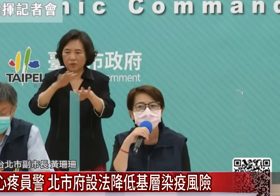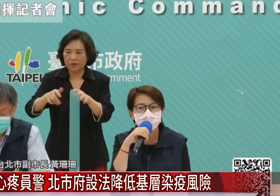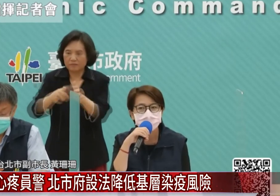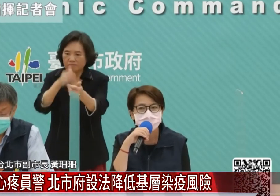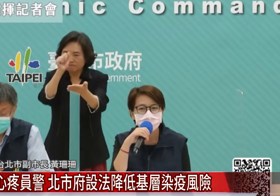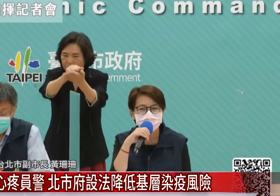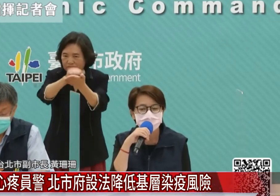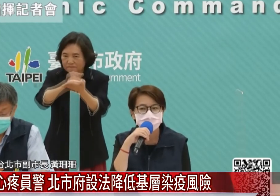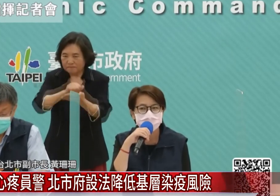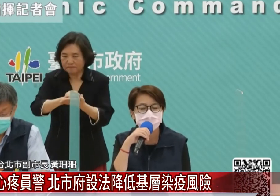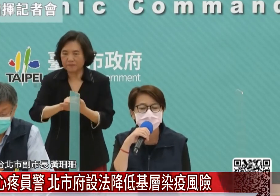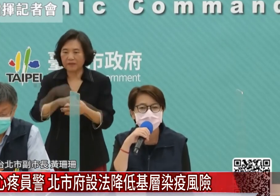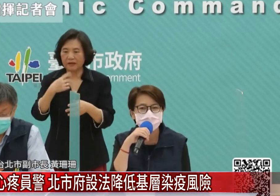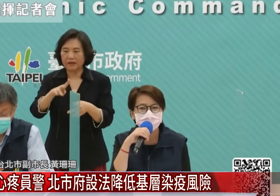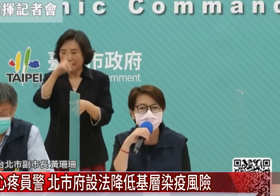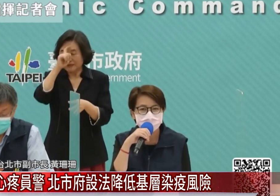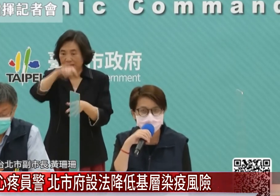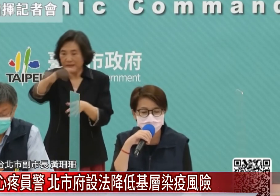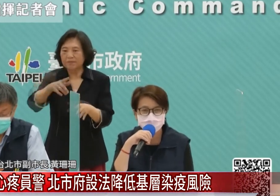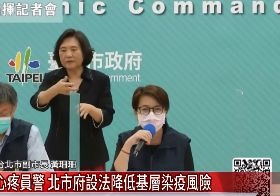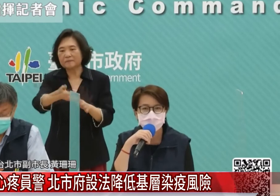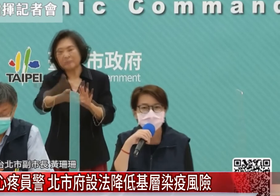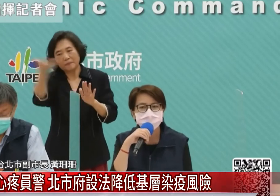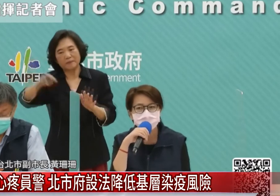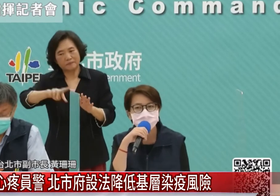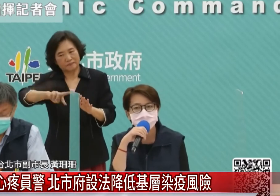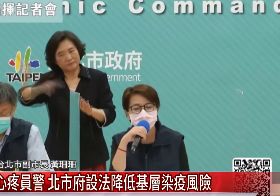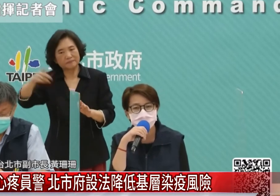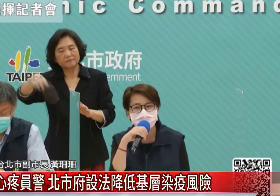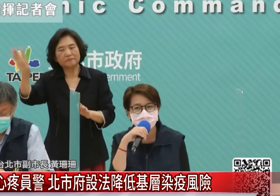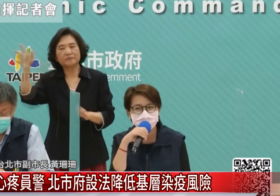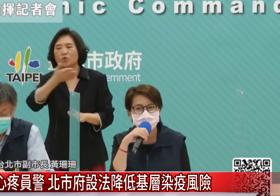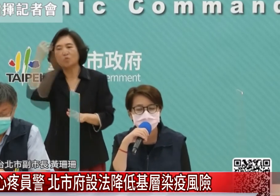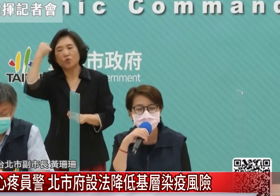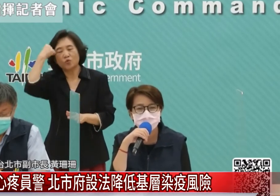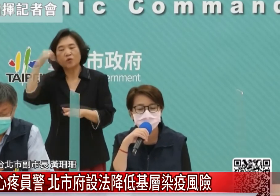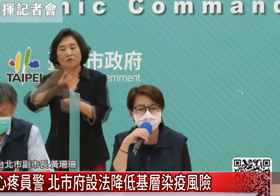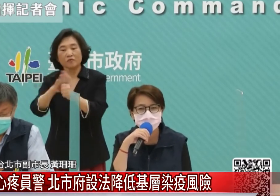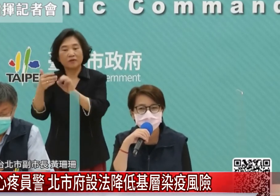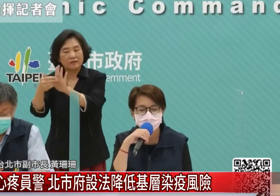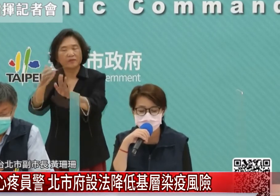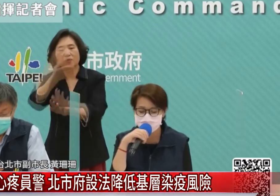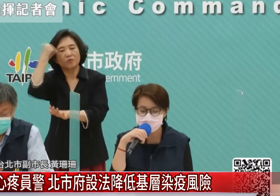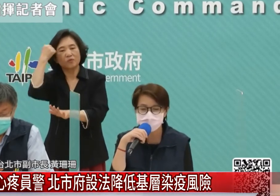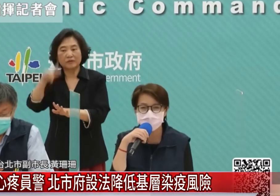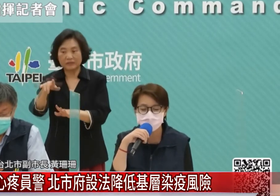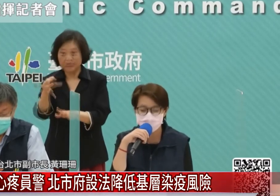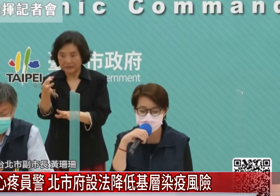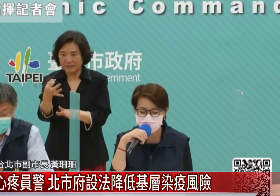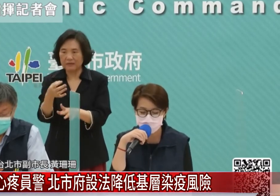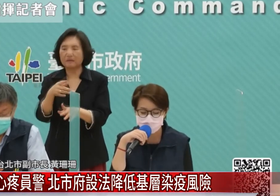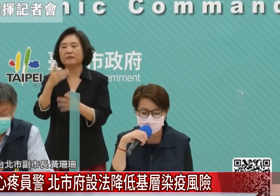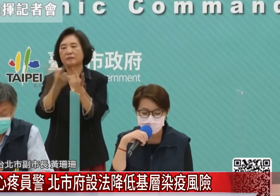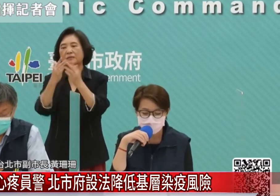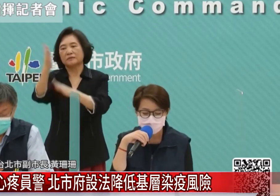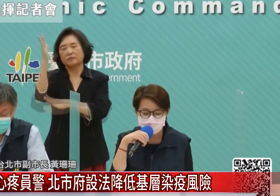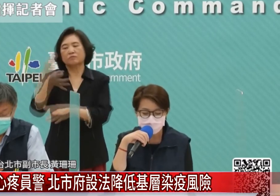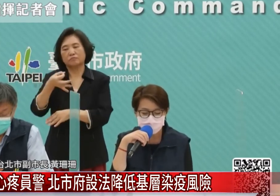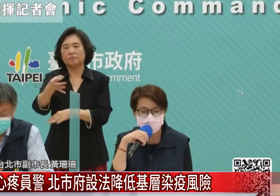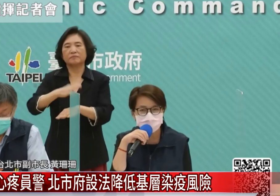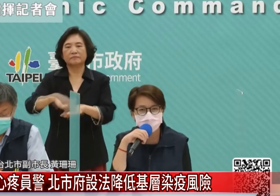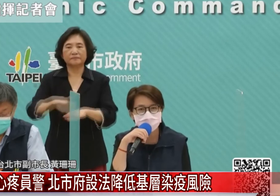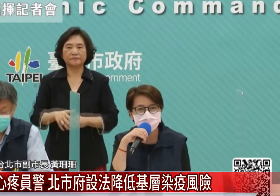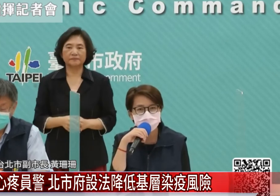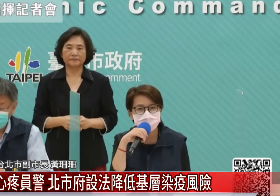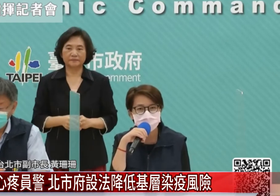列，那我们也会移居他们到防疫旅馆去。然后所有的相关的防疫隔离的费用由市政府用公费来负担。那